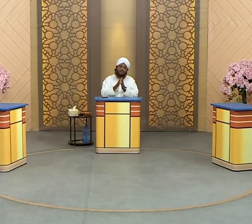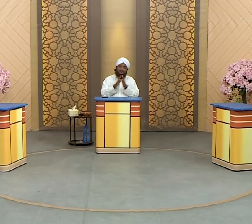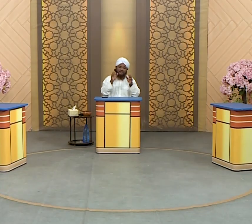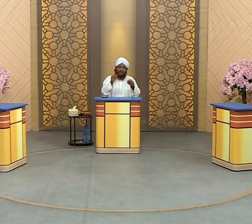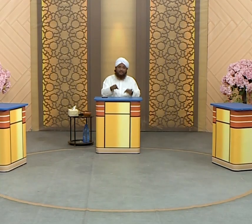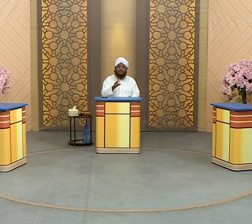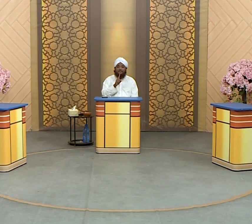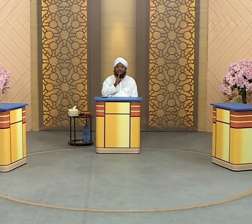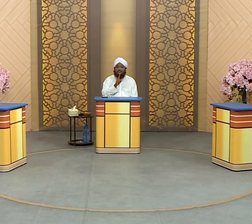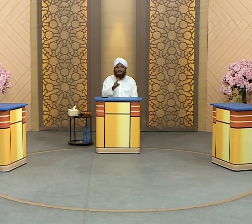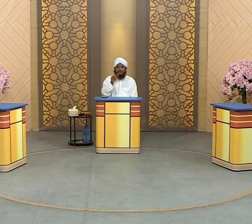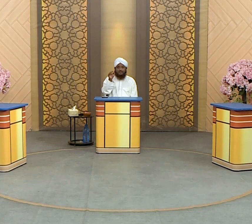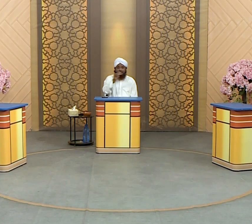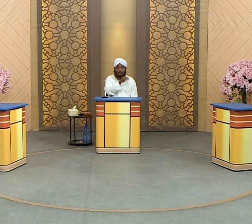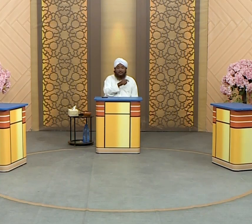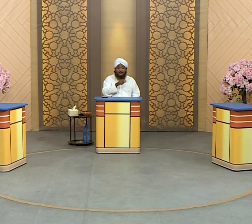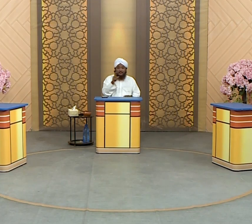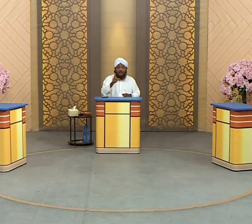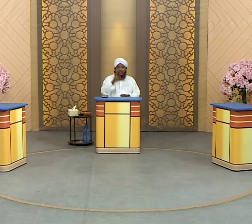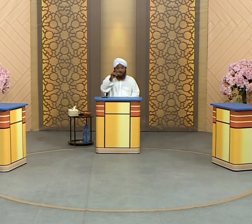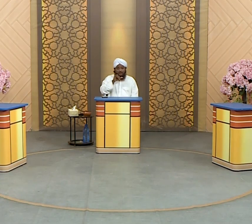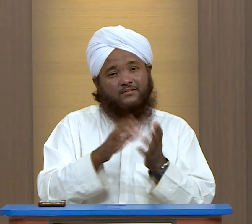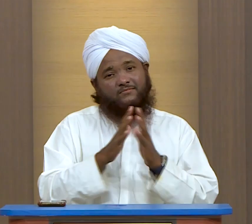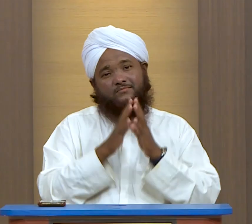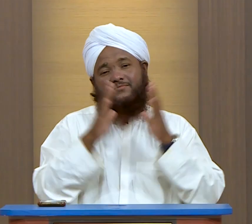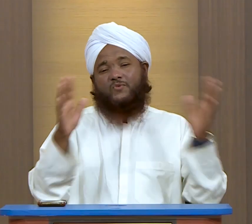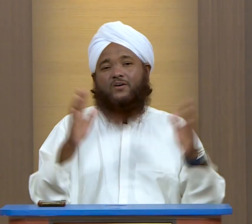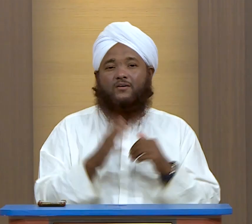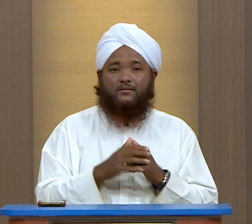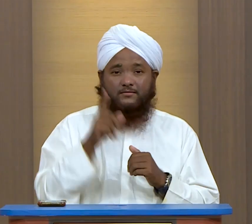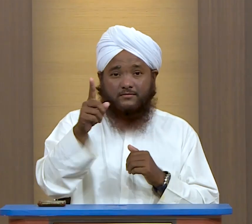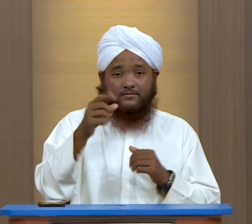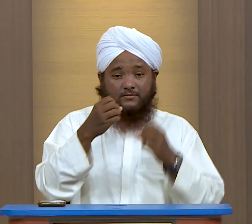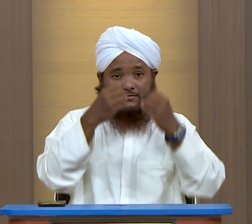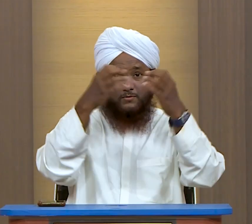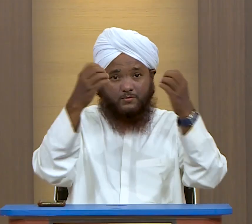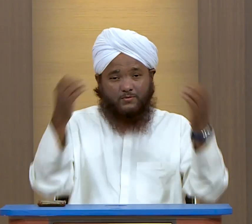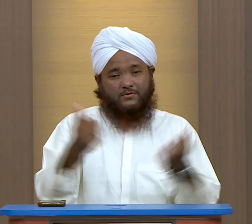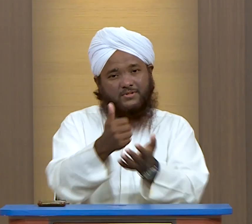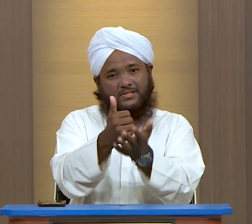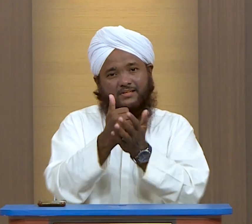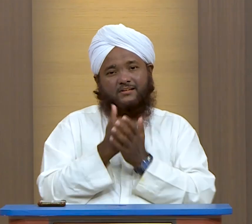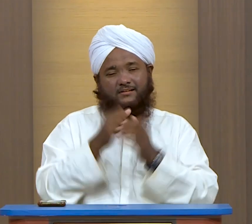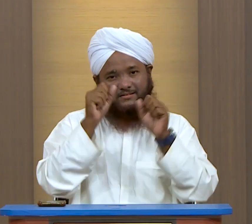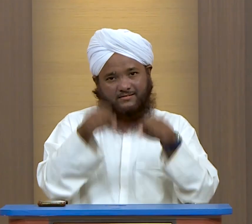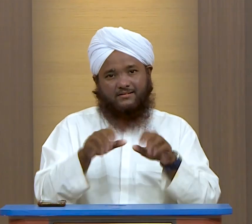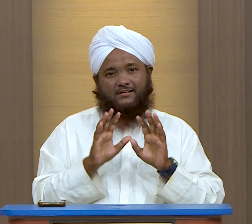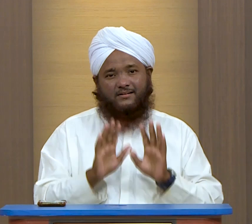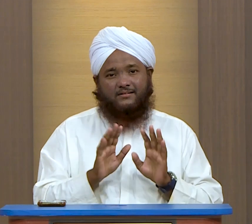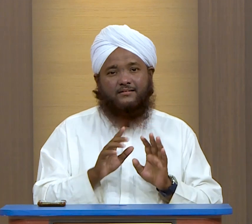قدر انہیں اپنے رب پاک کا قرب حاصل ہوتا ہے اتنا ہی انہیں وہ نور حاصل ہوتا جاتا ہے۔ پیارے اسلامی